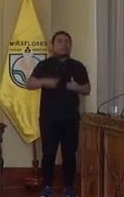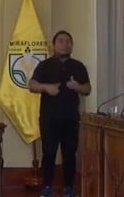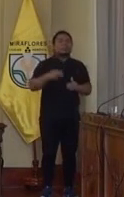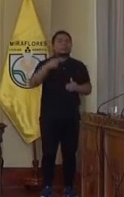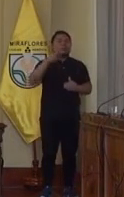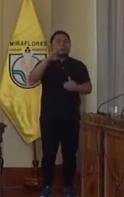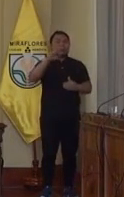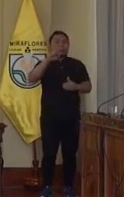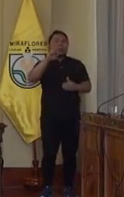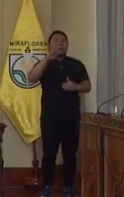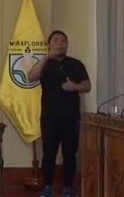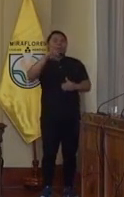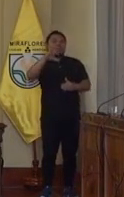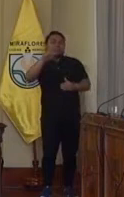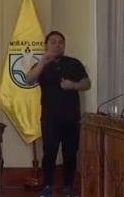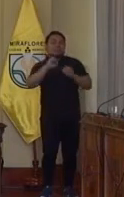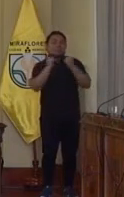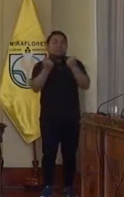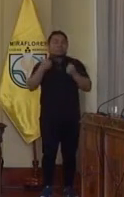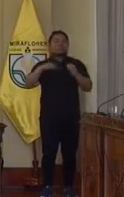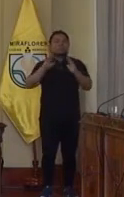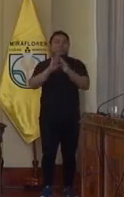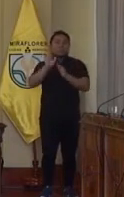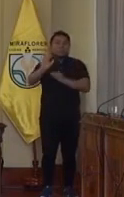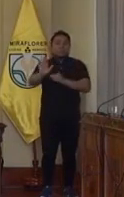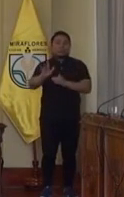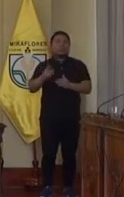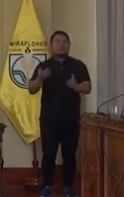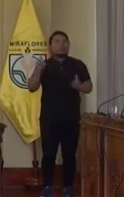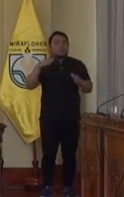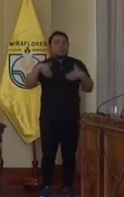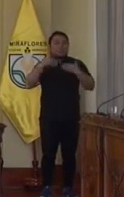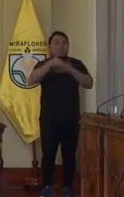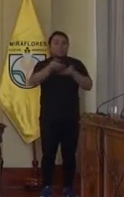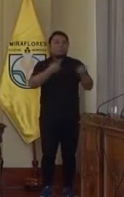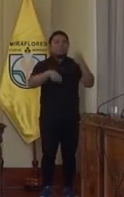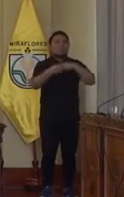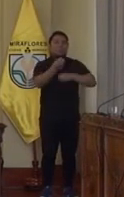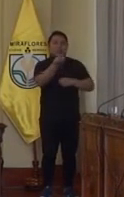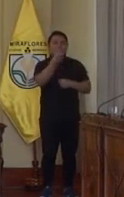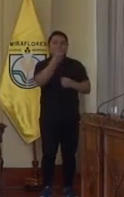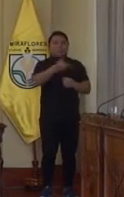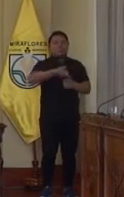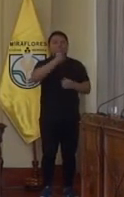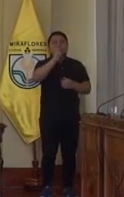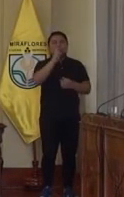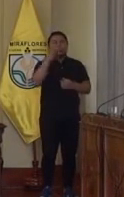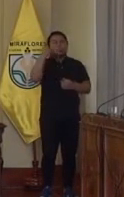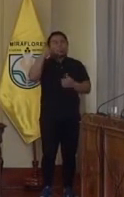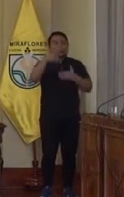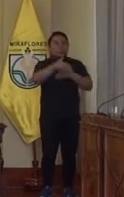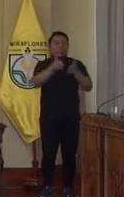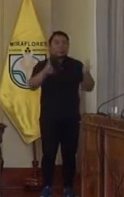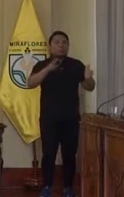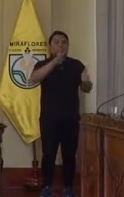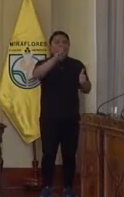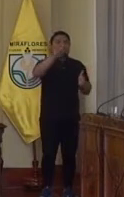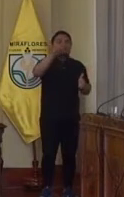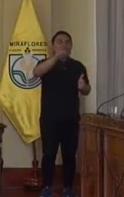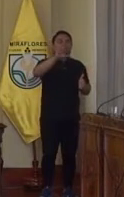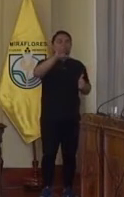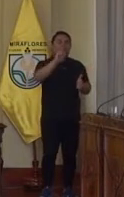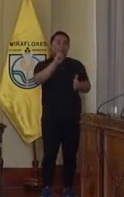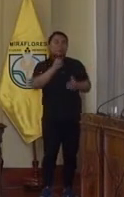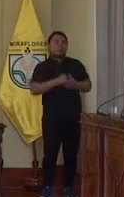Héroe Manuel Bonilla de propiedad municipal, destinado para el giro de venta de alimentos y bebidas con un área de 21.50